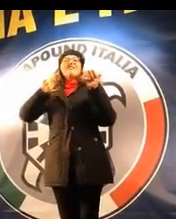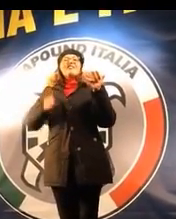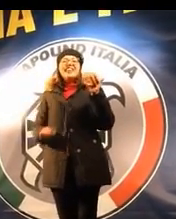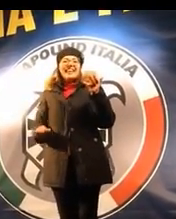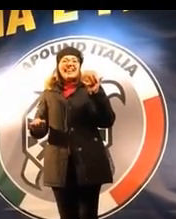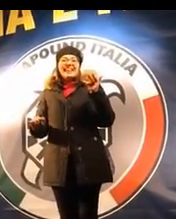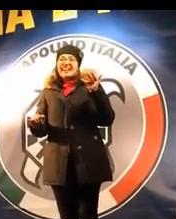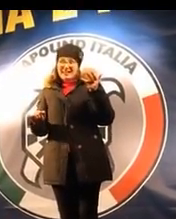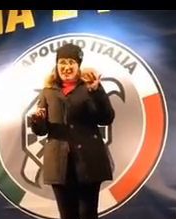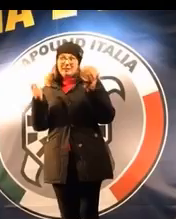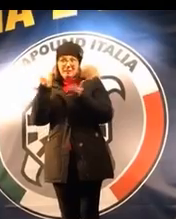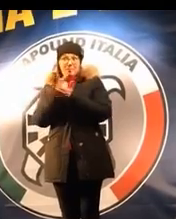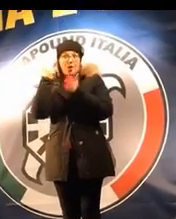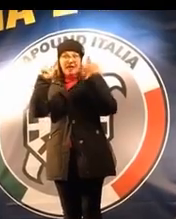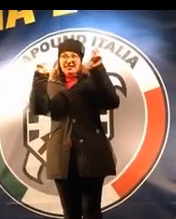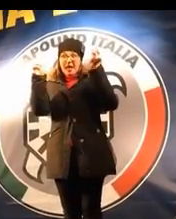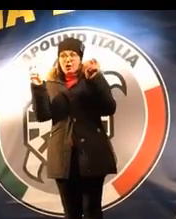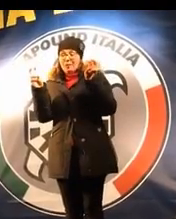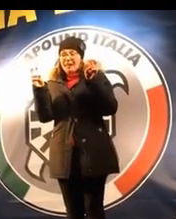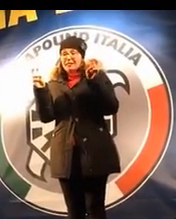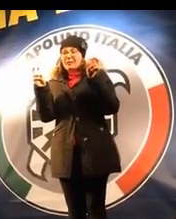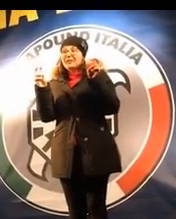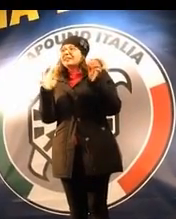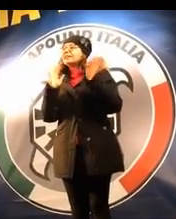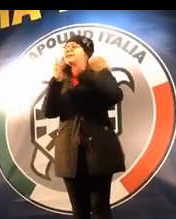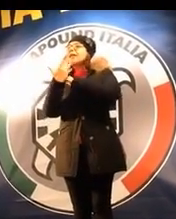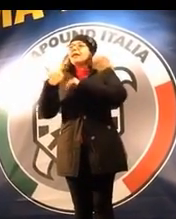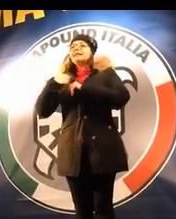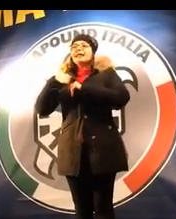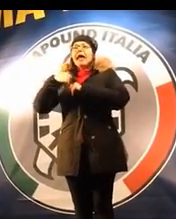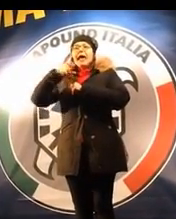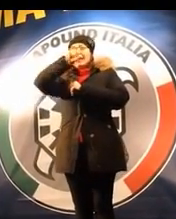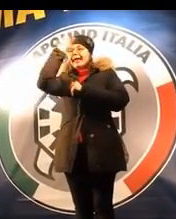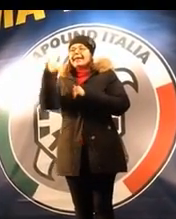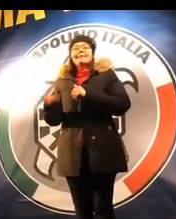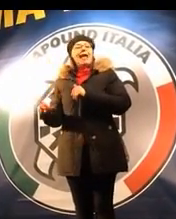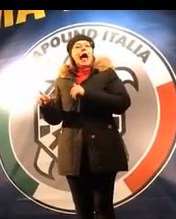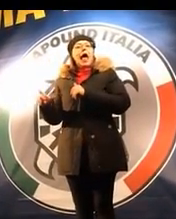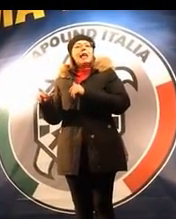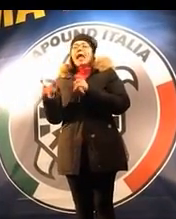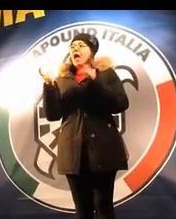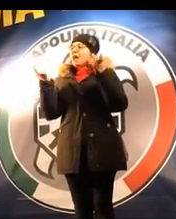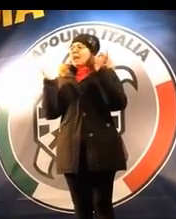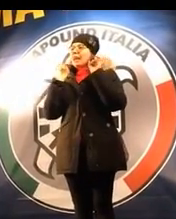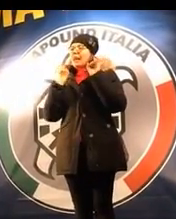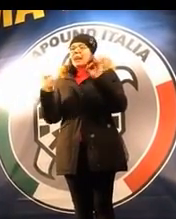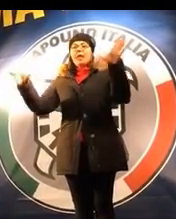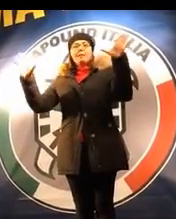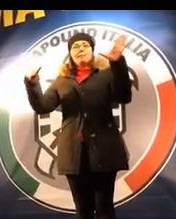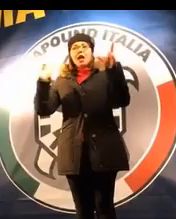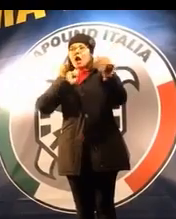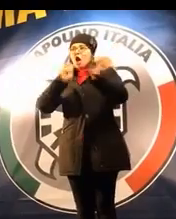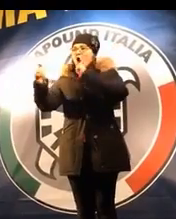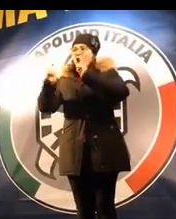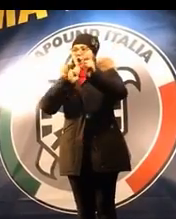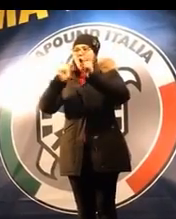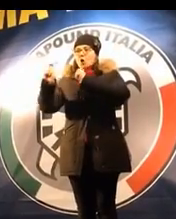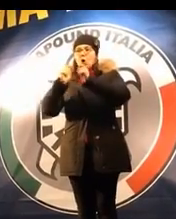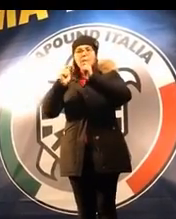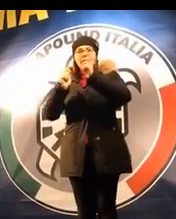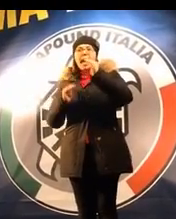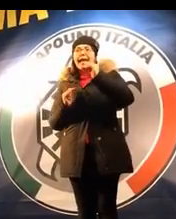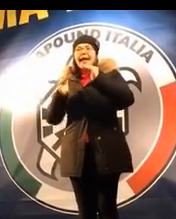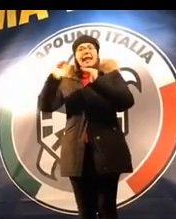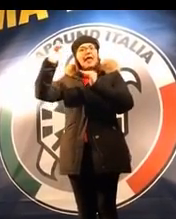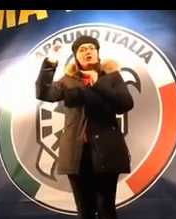di cose importanti per tornare ad essere una nazione sovrana, libera, per tornare ad essere una grande economia. Ma noi in realtà, sapete, siamo ancora una